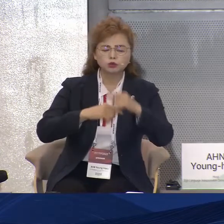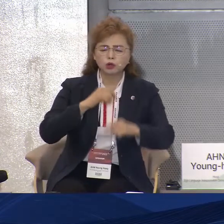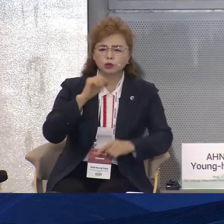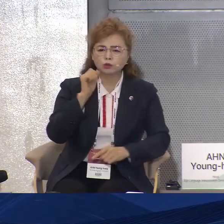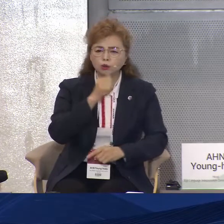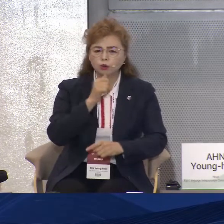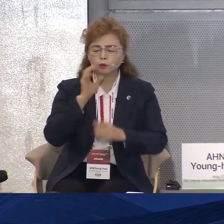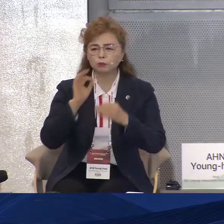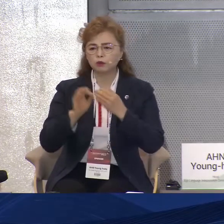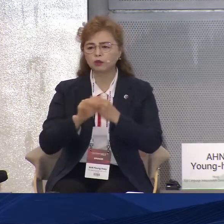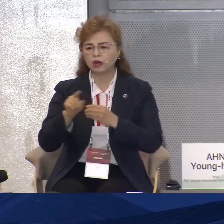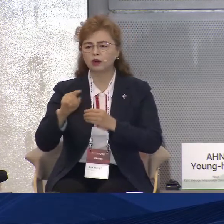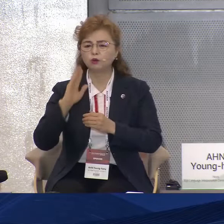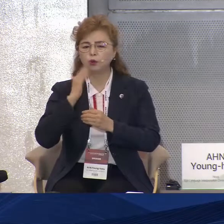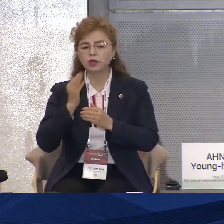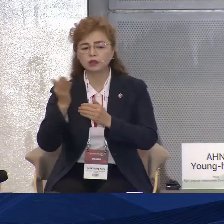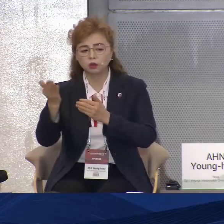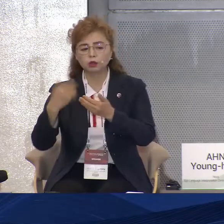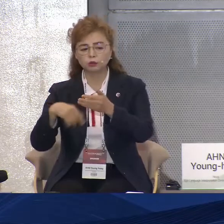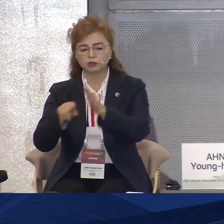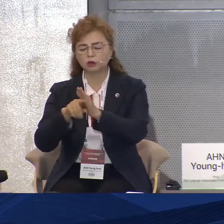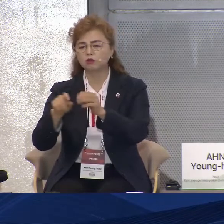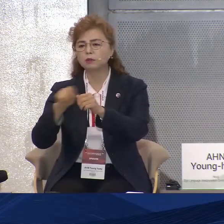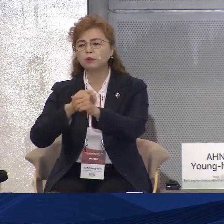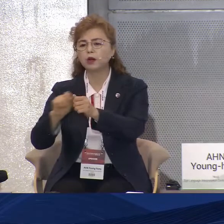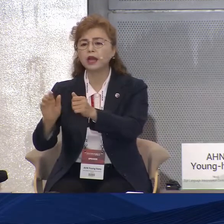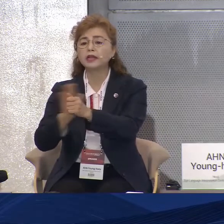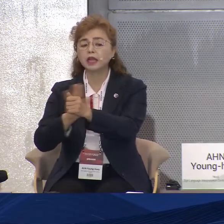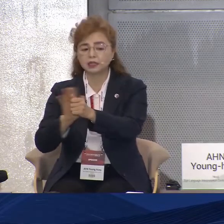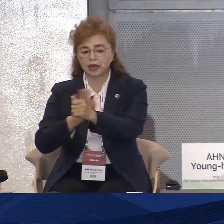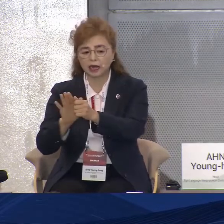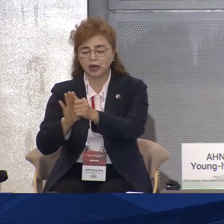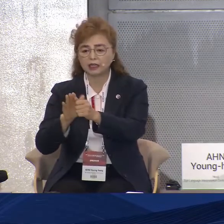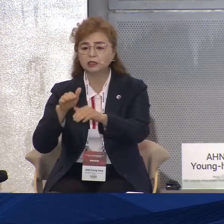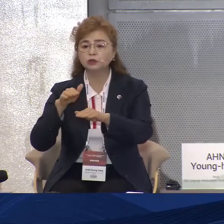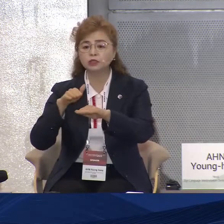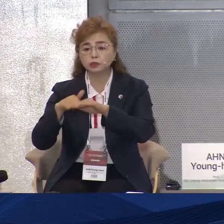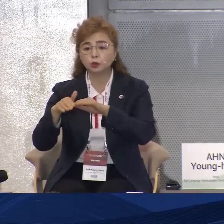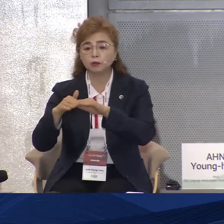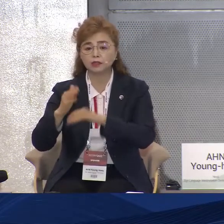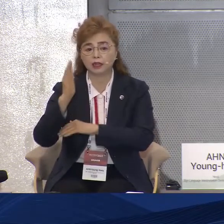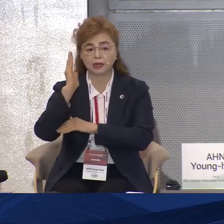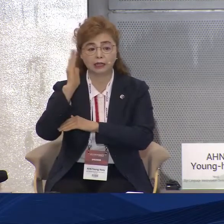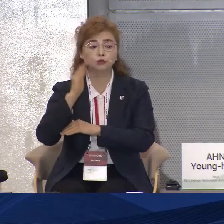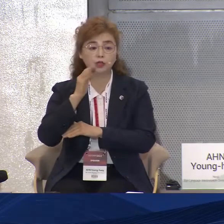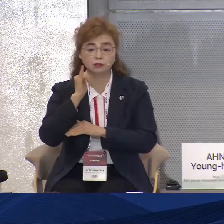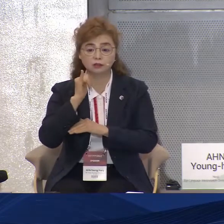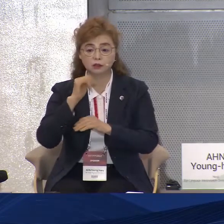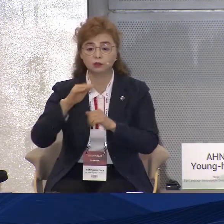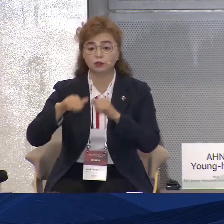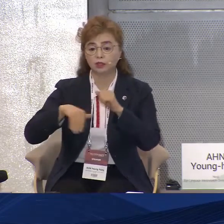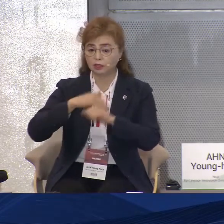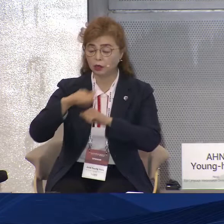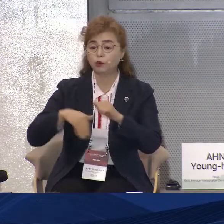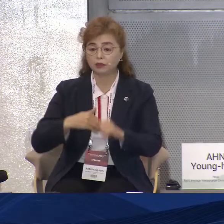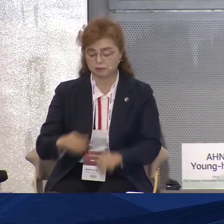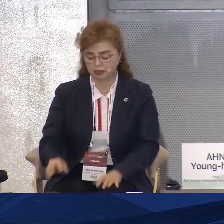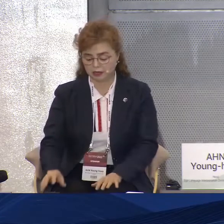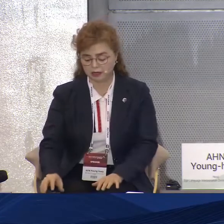때문에 수어 통역을 보면은 농인 너를 위해서 특별한 혜택이다 이런 식으로만 이렇게 간주하는